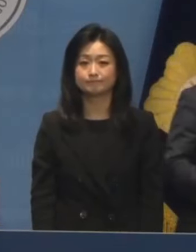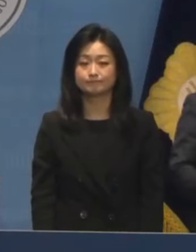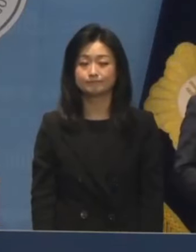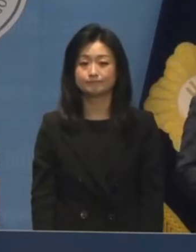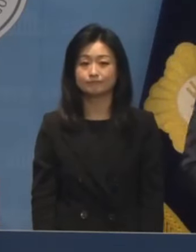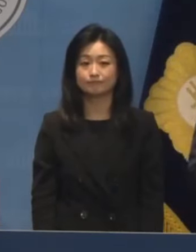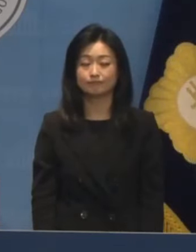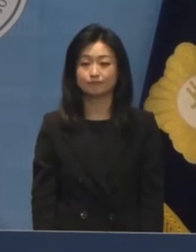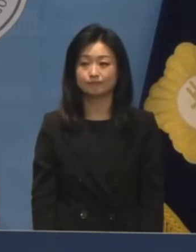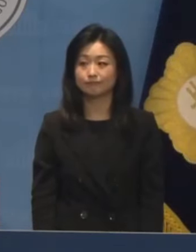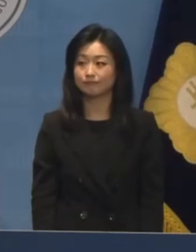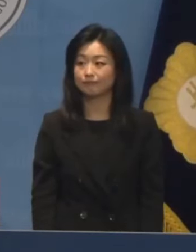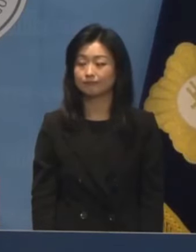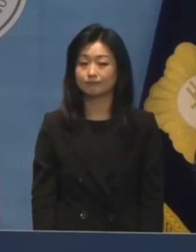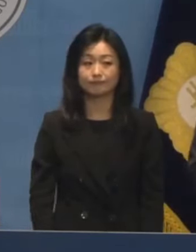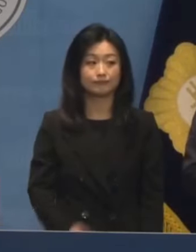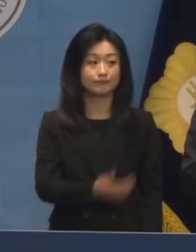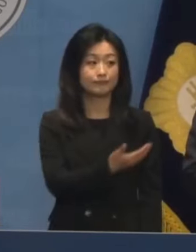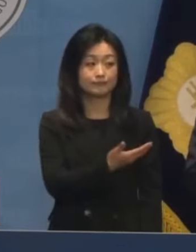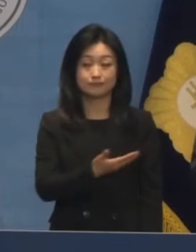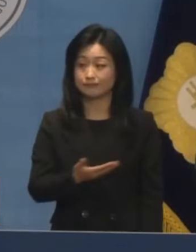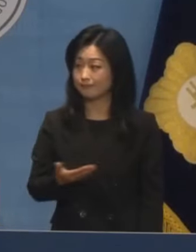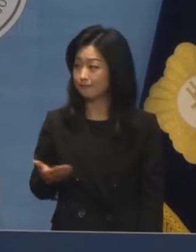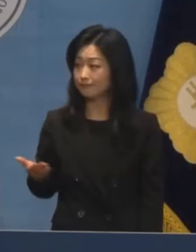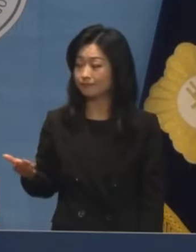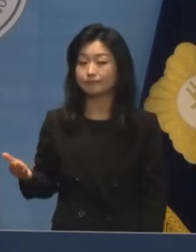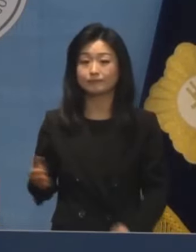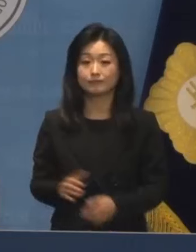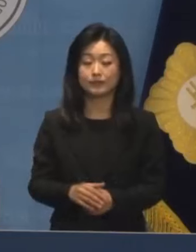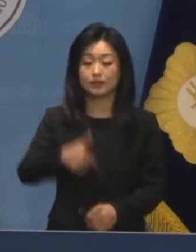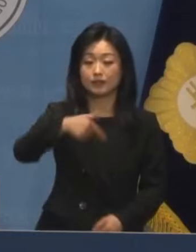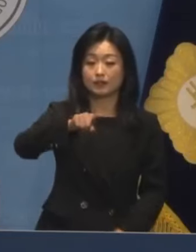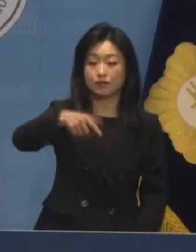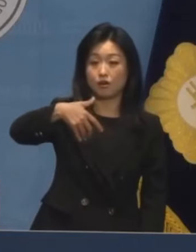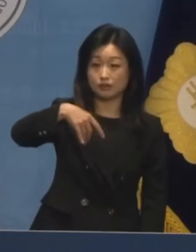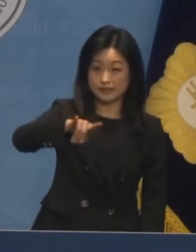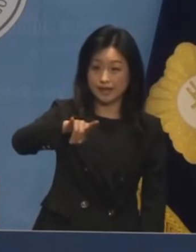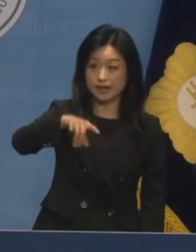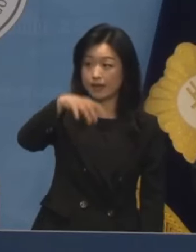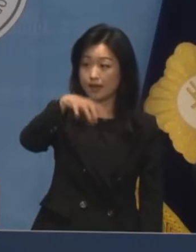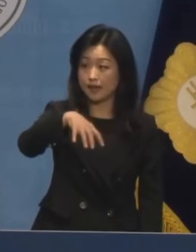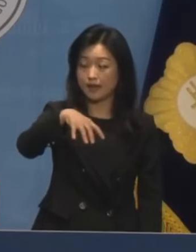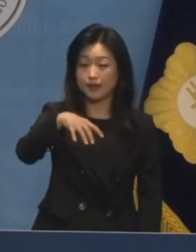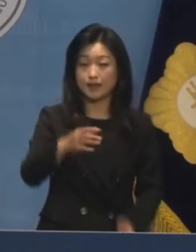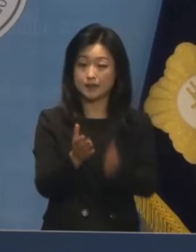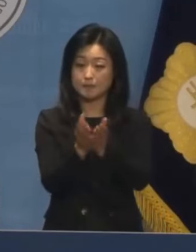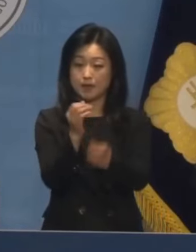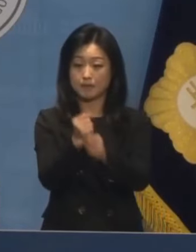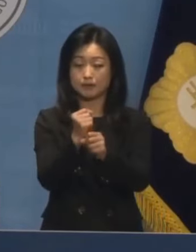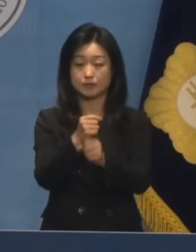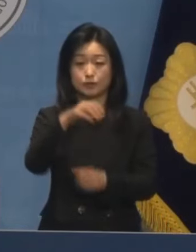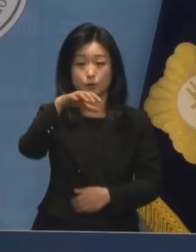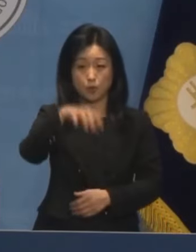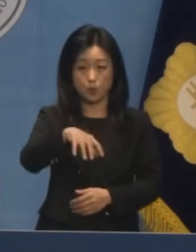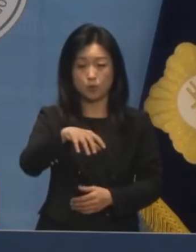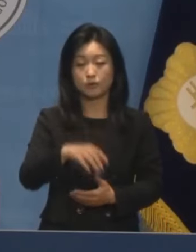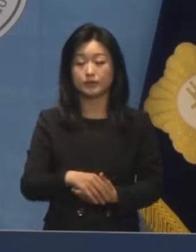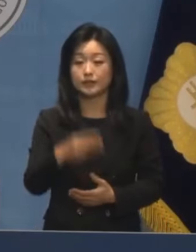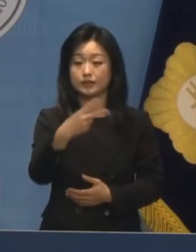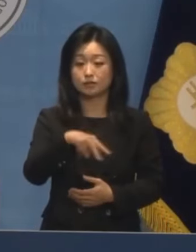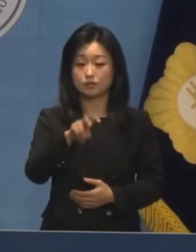다하겠습니다네 저희가 확인한 거제 하나 오션 조선소의 현장은